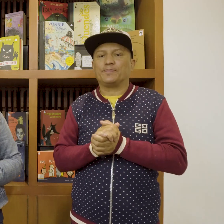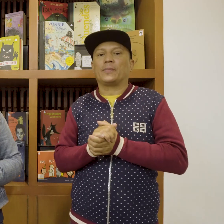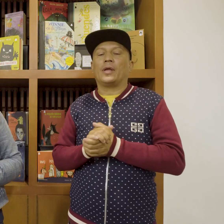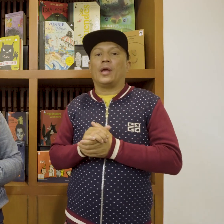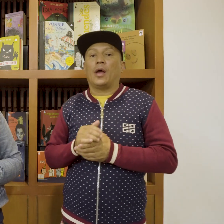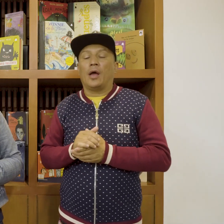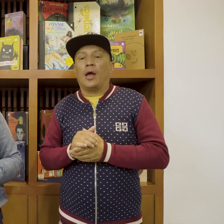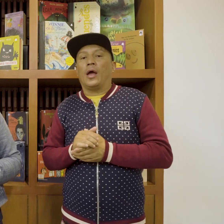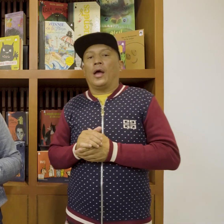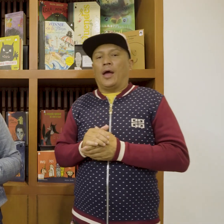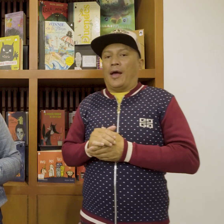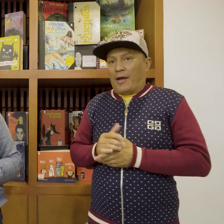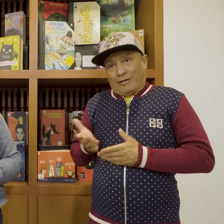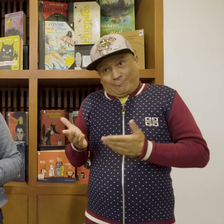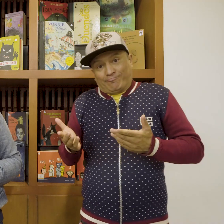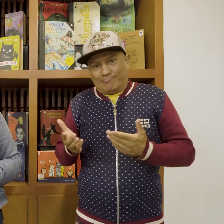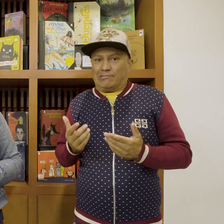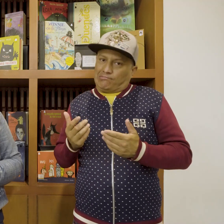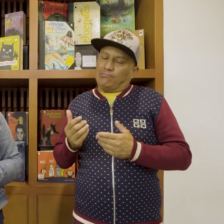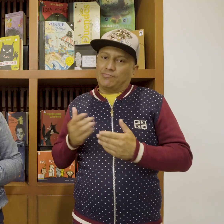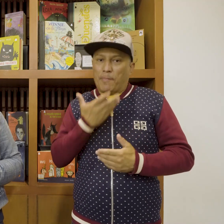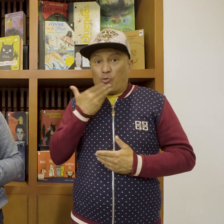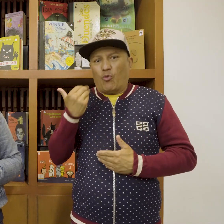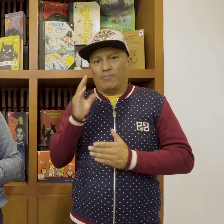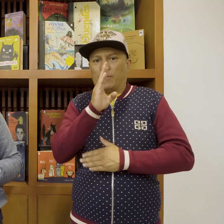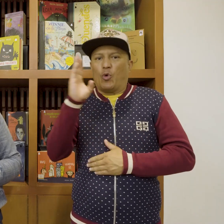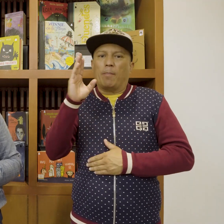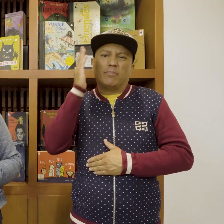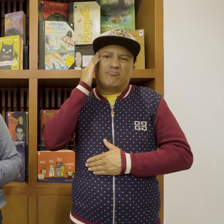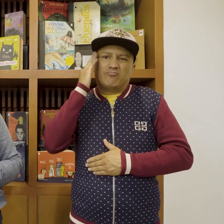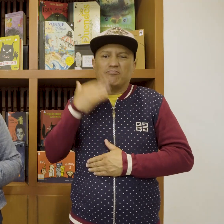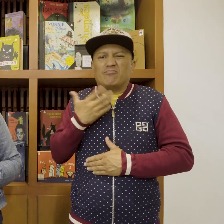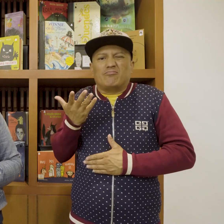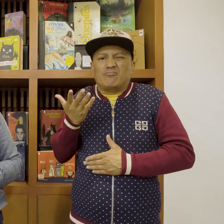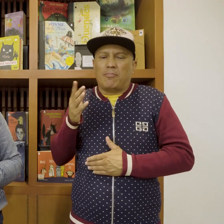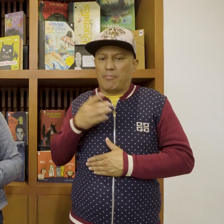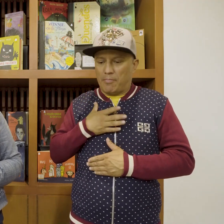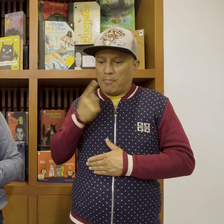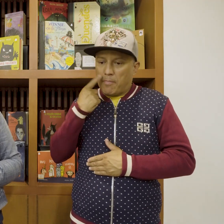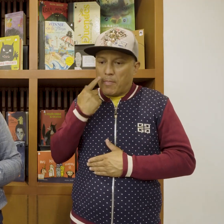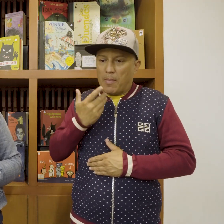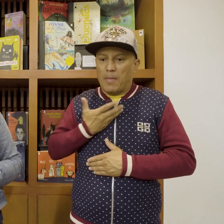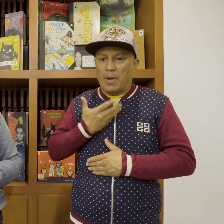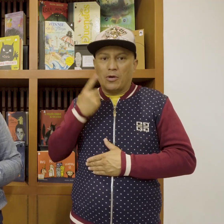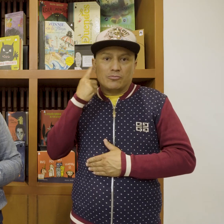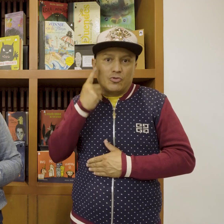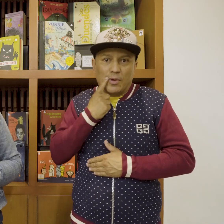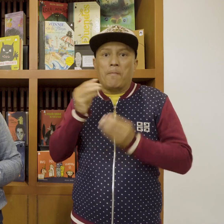en la ciudad de Bogotá y he sentido que estas experiencias con la de Luis Ángel Arango han sido muy significativas tanto para nosotros